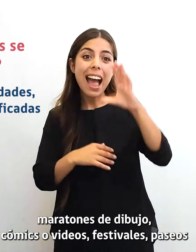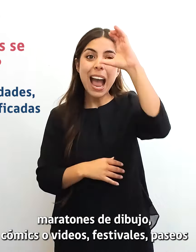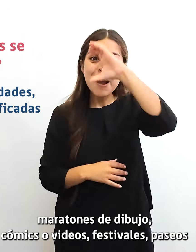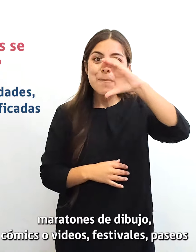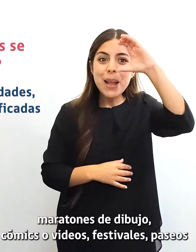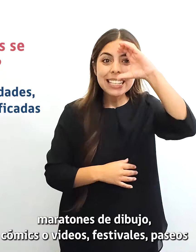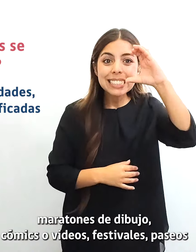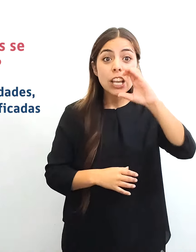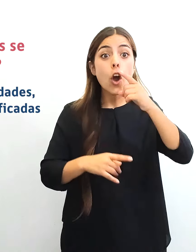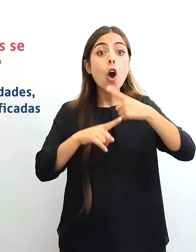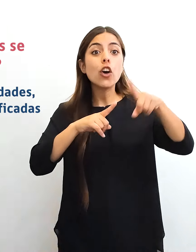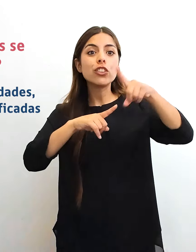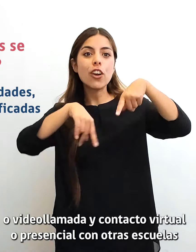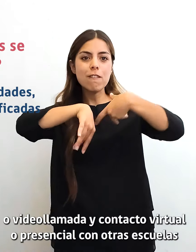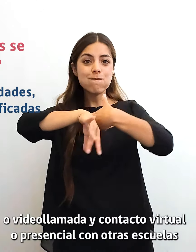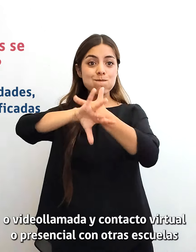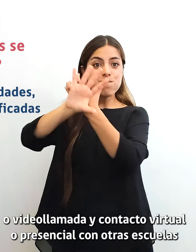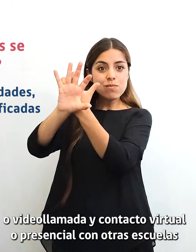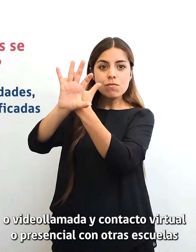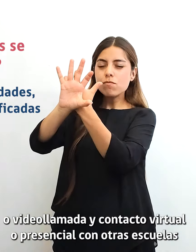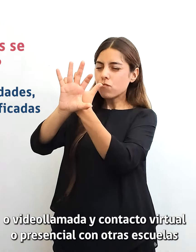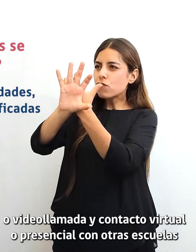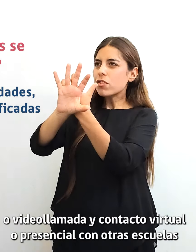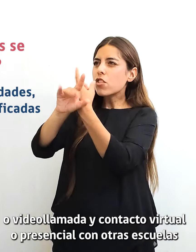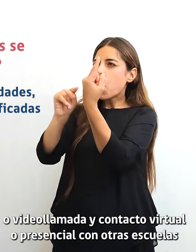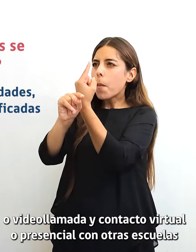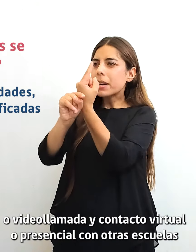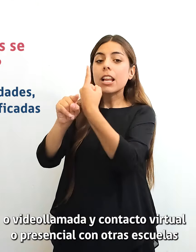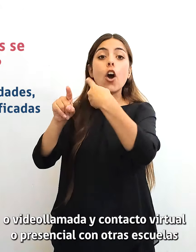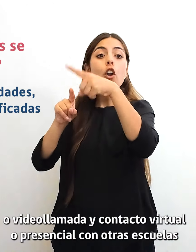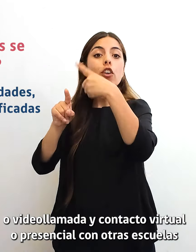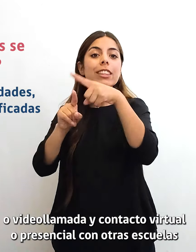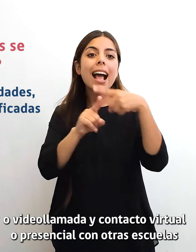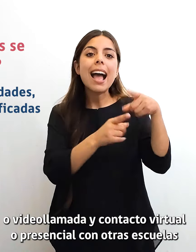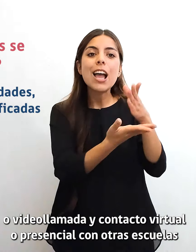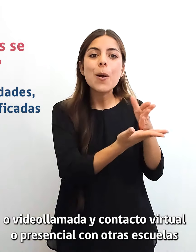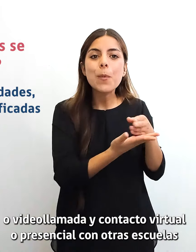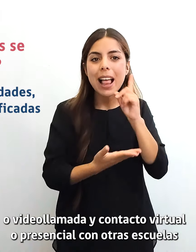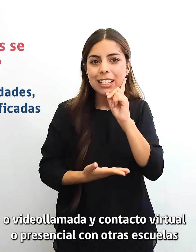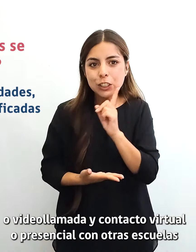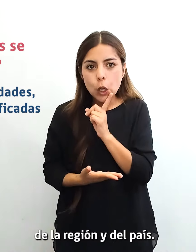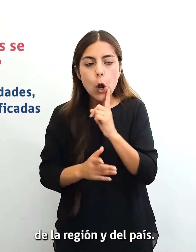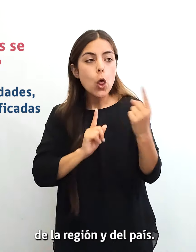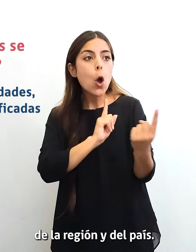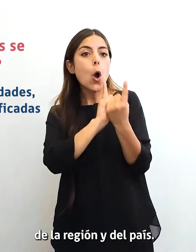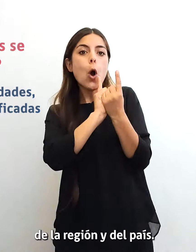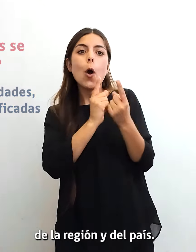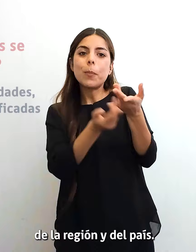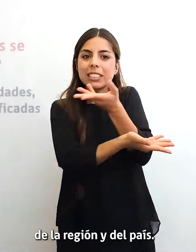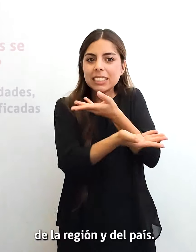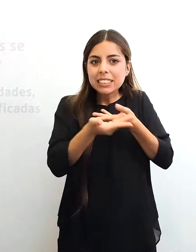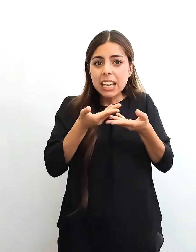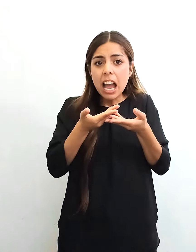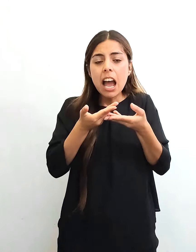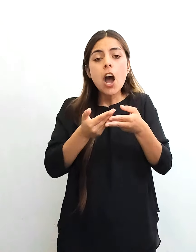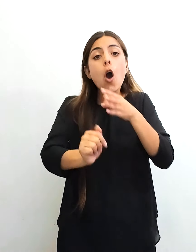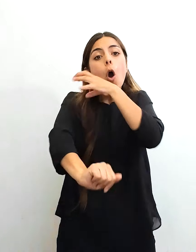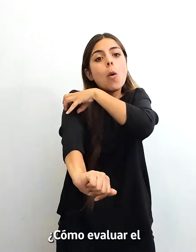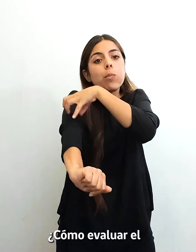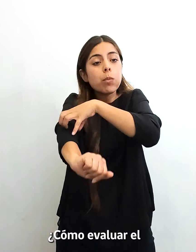festivales, paseos, o videollamada y contacto virtual o presencial con otras escuelas de la región y del país. ¿Cómo evaluar